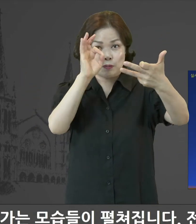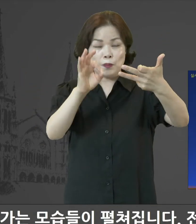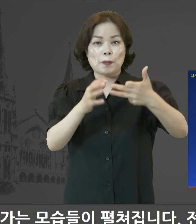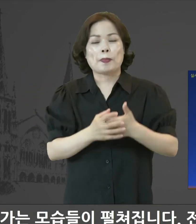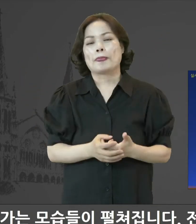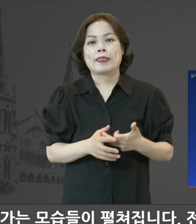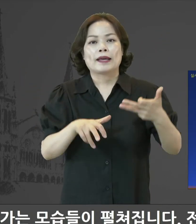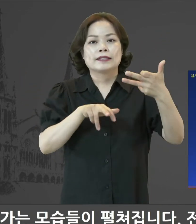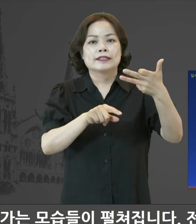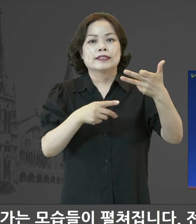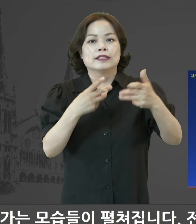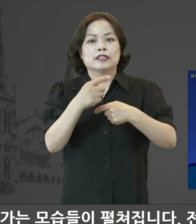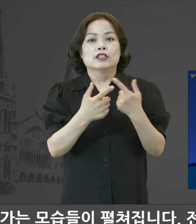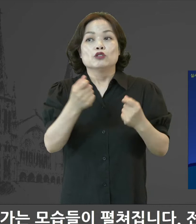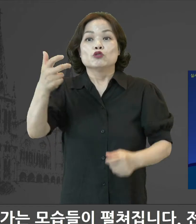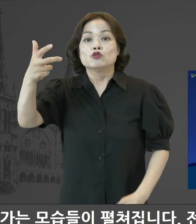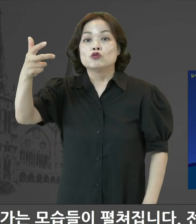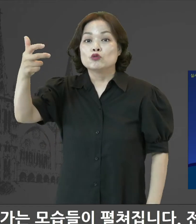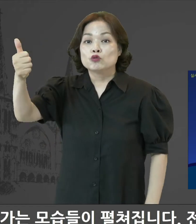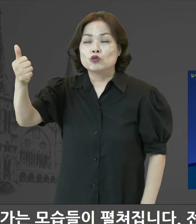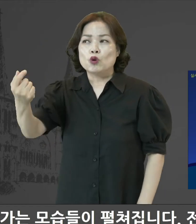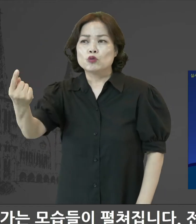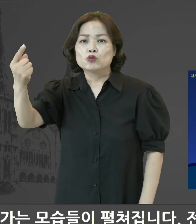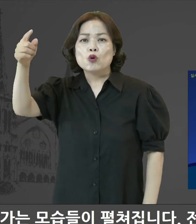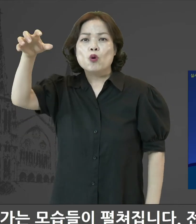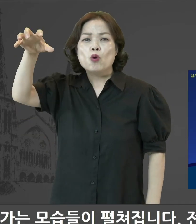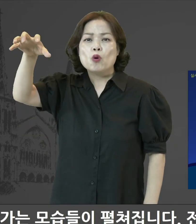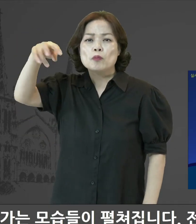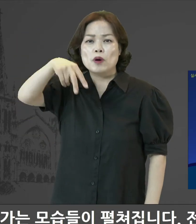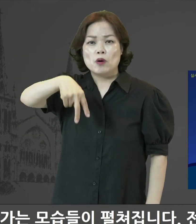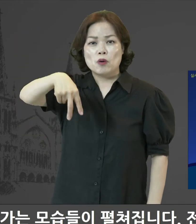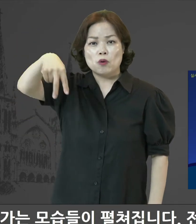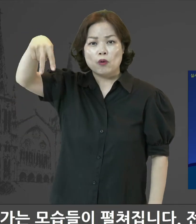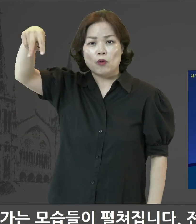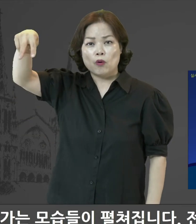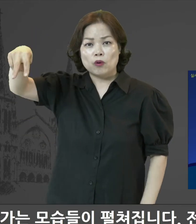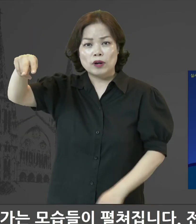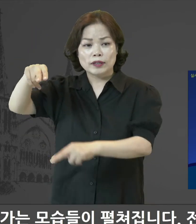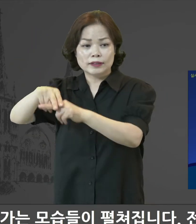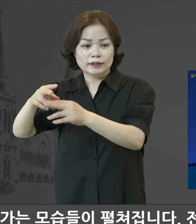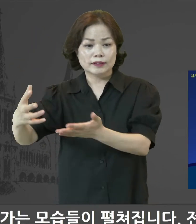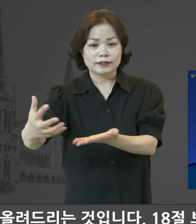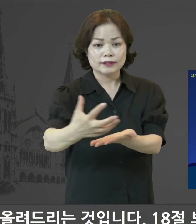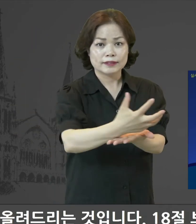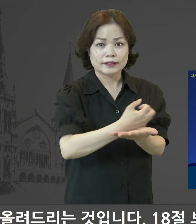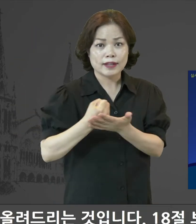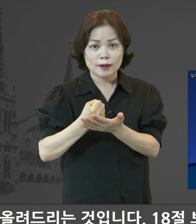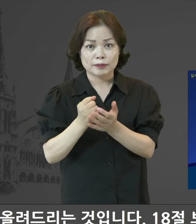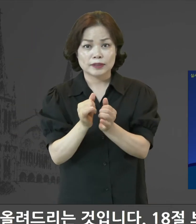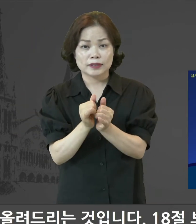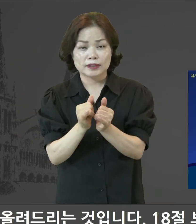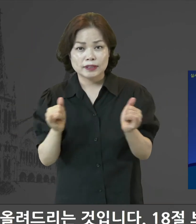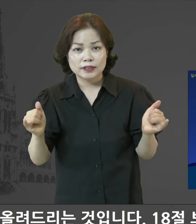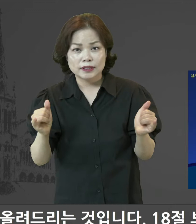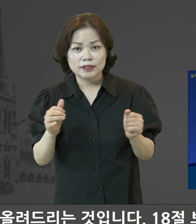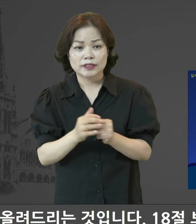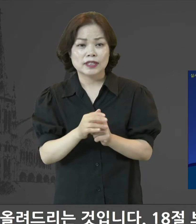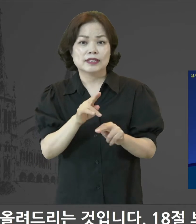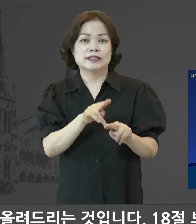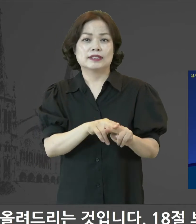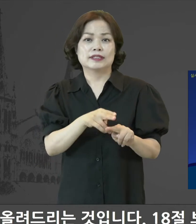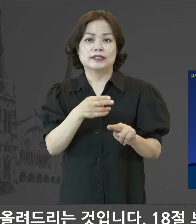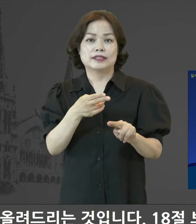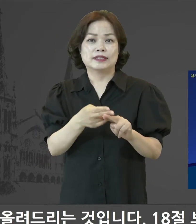같이 읽겠습니다. 주께서 높은 곳으로 오르시며 사로잡은 자들을 취하시고